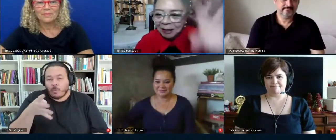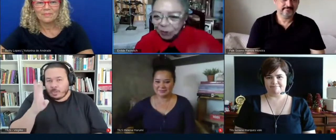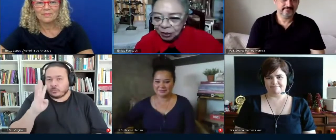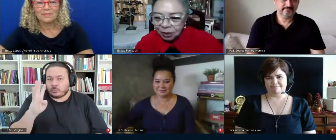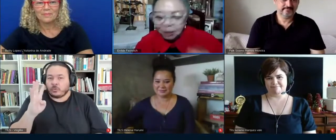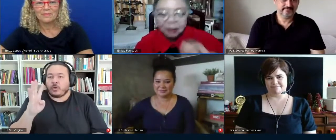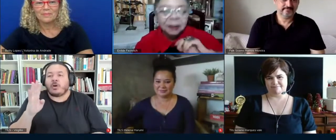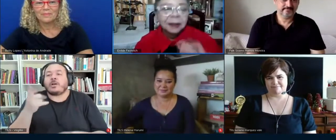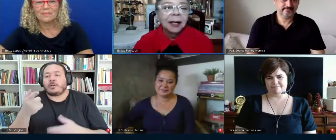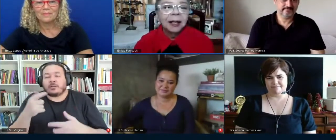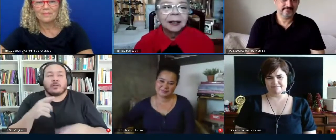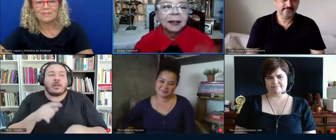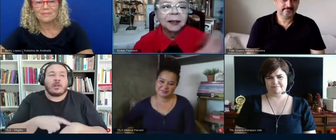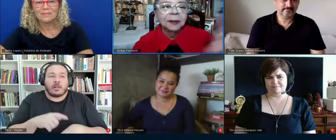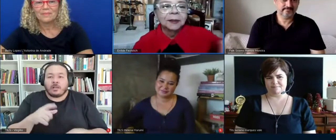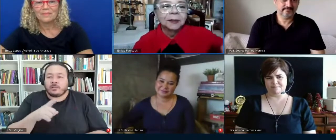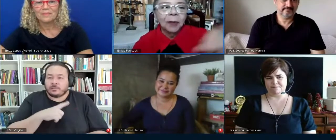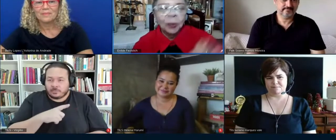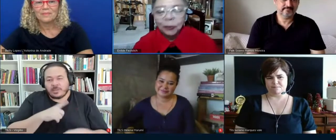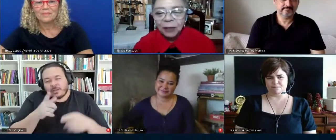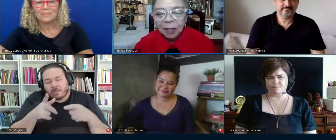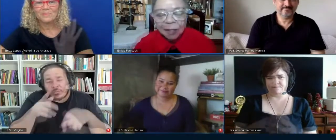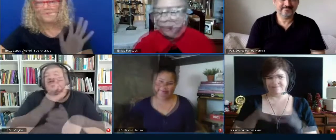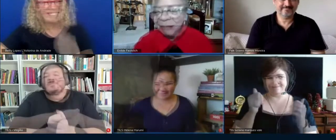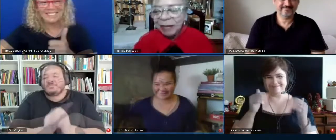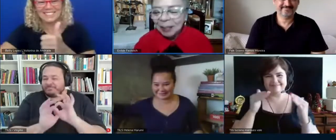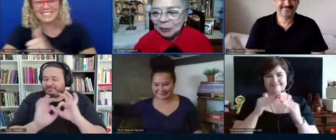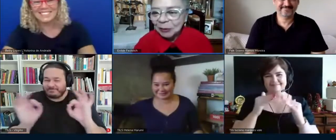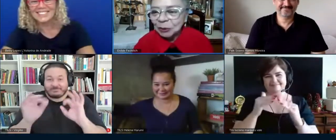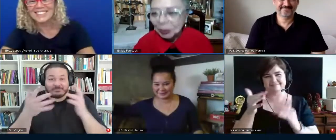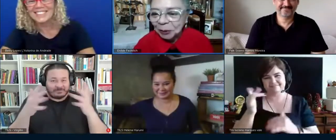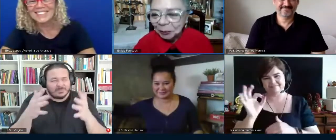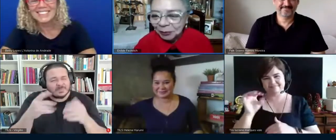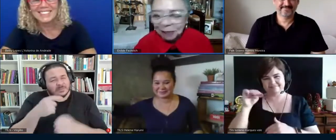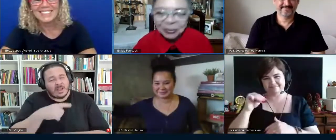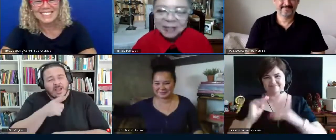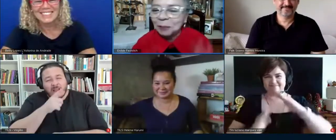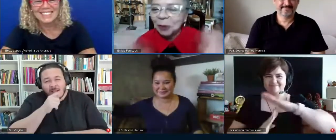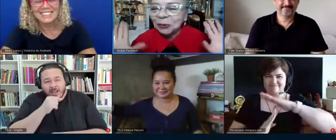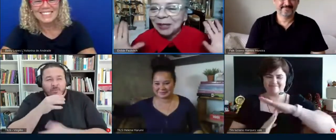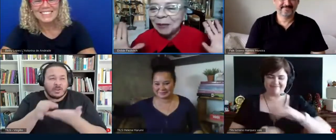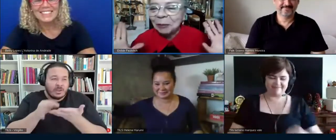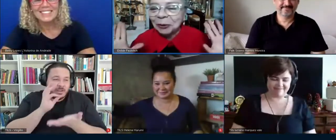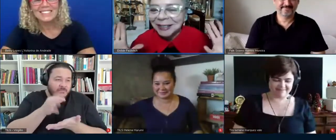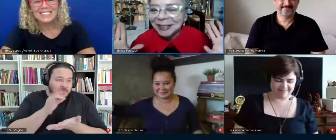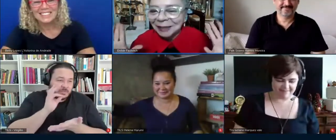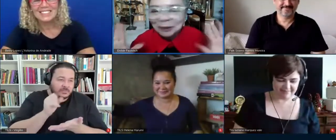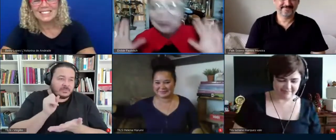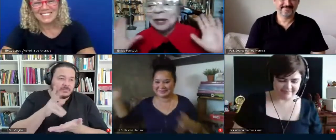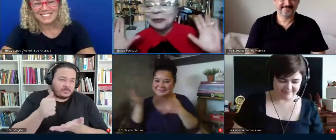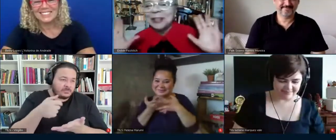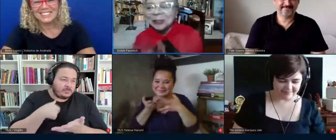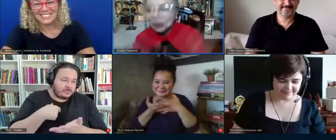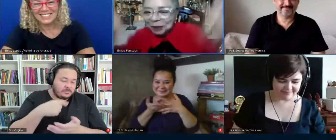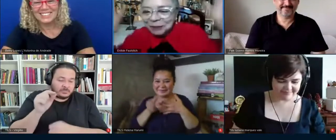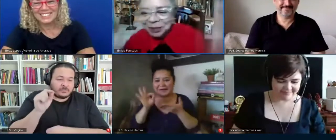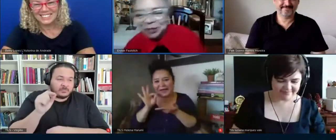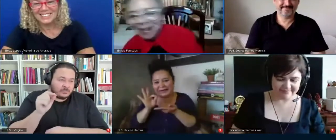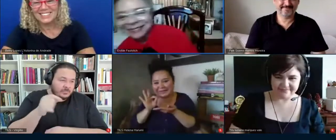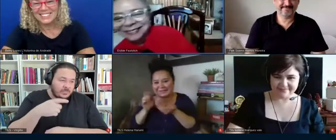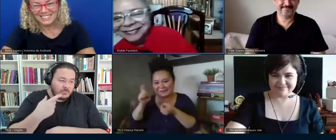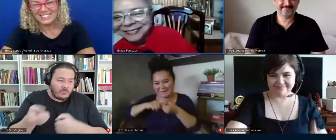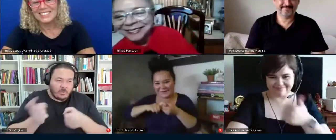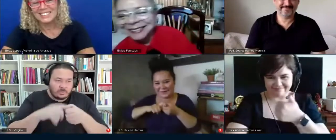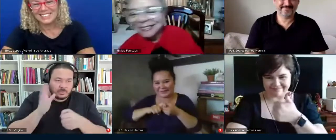deu uma paradinha ali com a conferência. Vamos tomar um cafezinho, pronto, falei o português claro, vamos tomar um cafezinho e voltamos